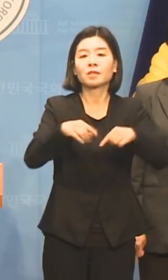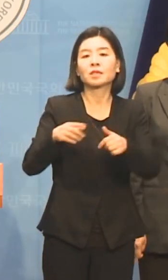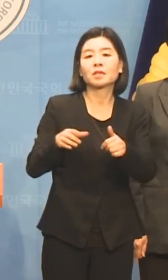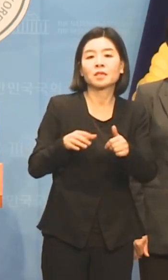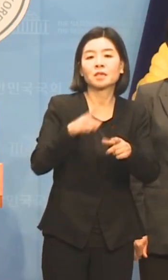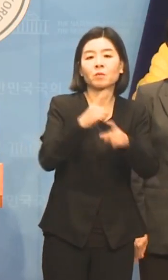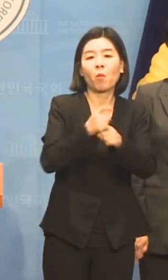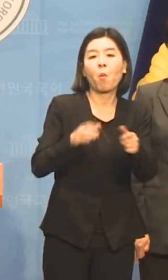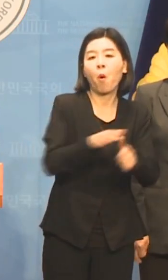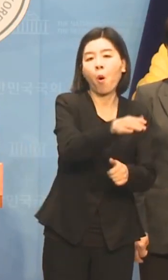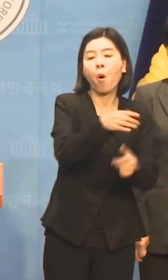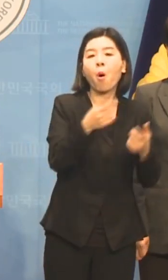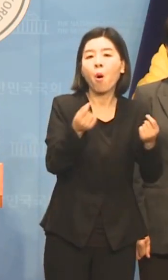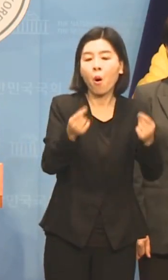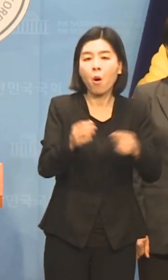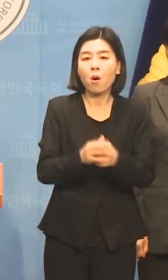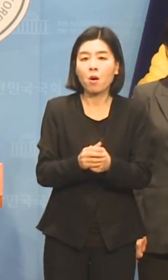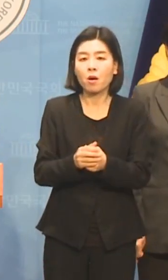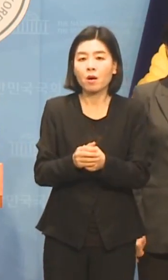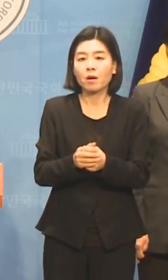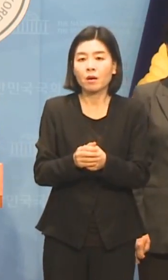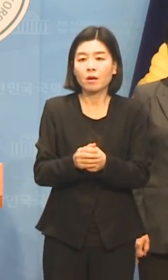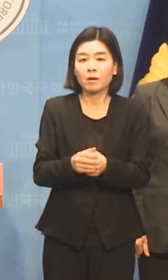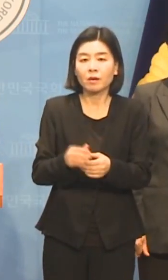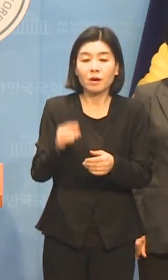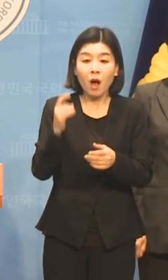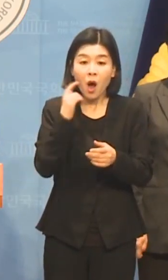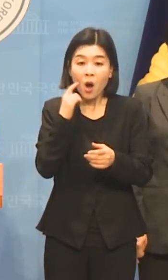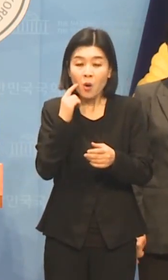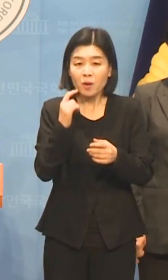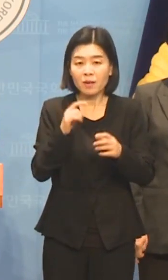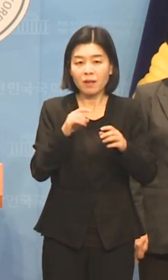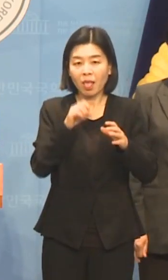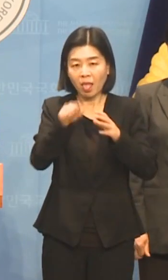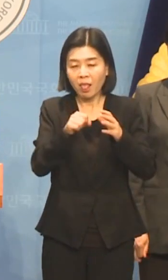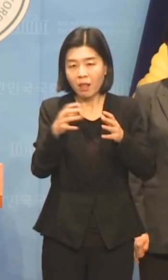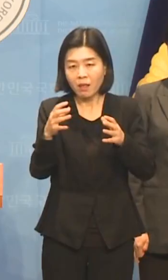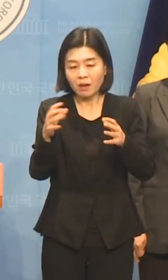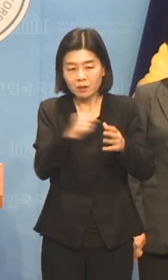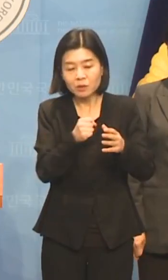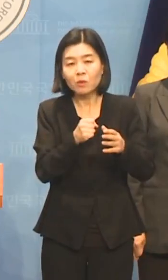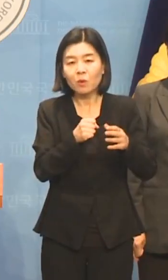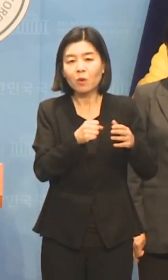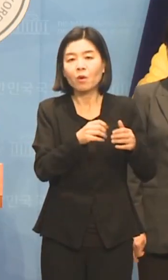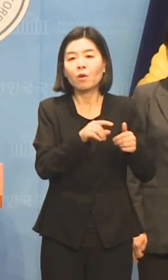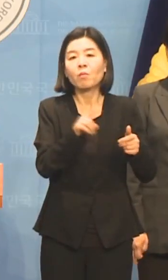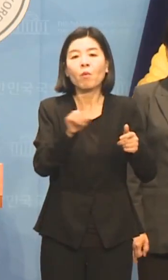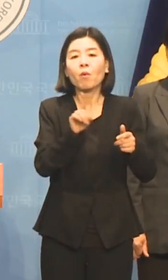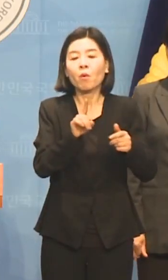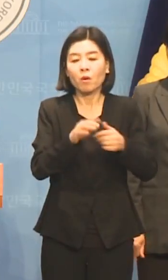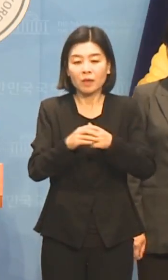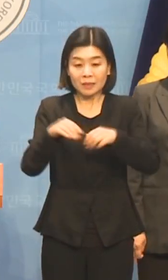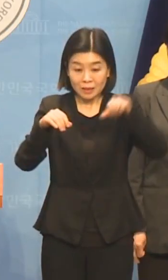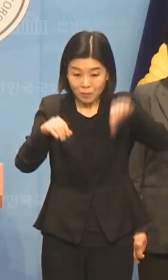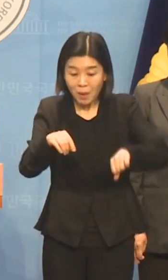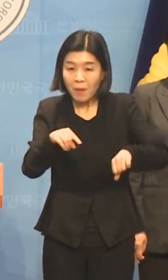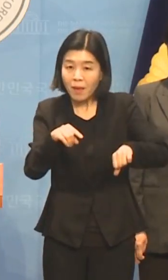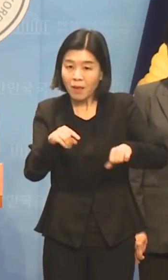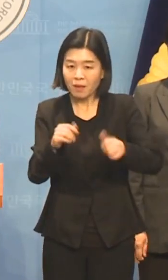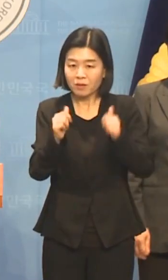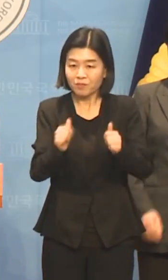자를 처벌하라는 법의 취지를 깡그리 무시하고 선거에서 패배한 상대 후보를 기소한 경우는